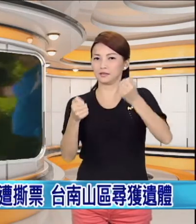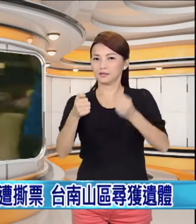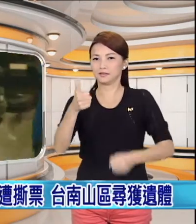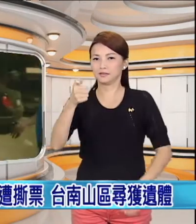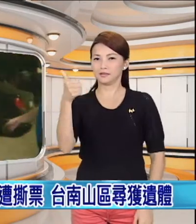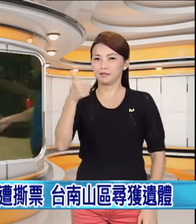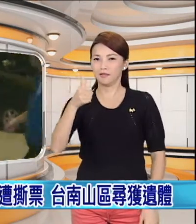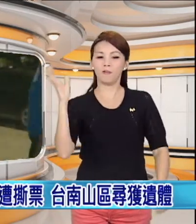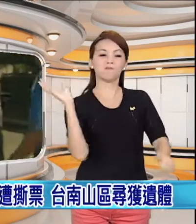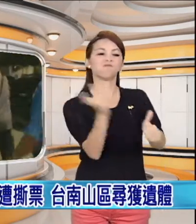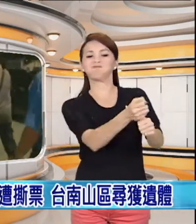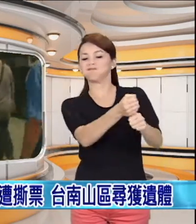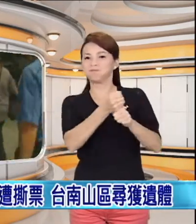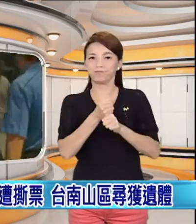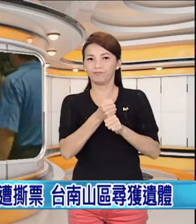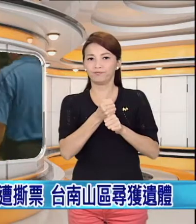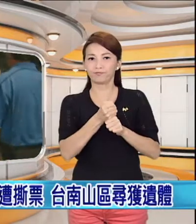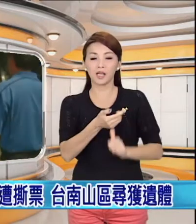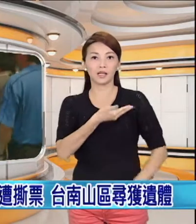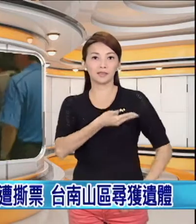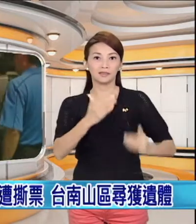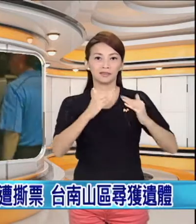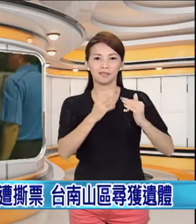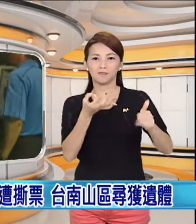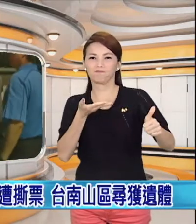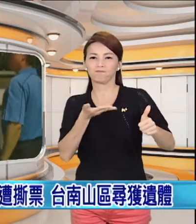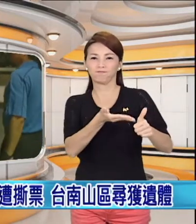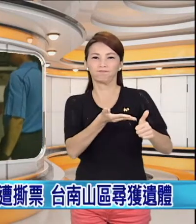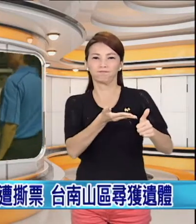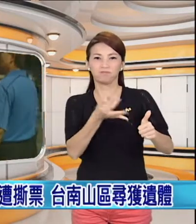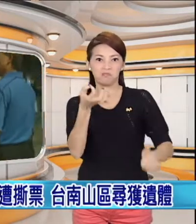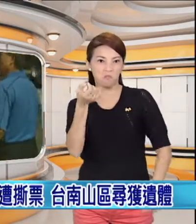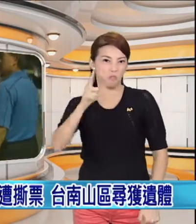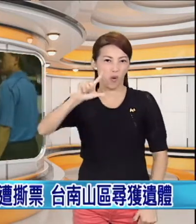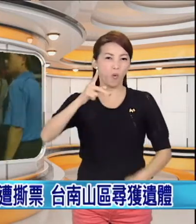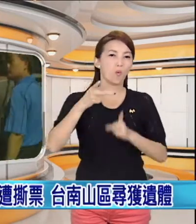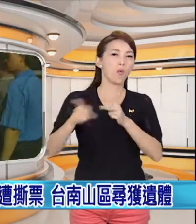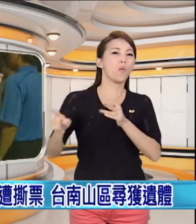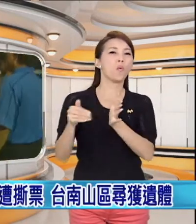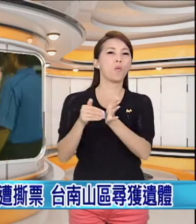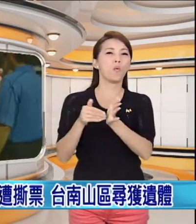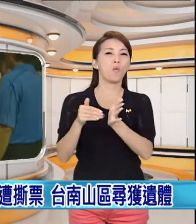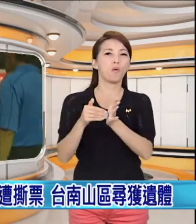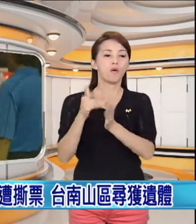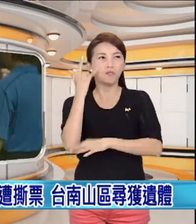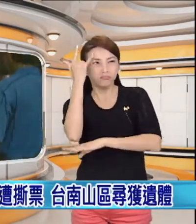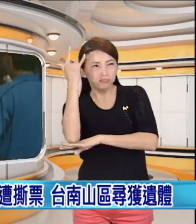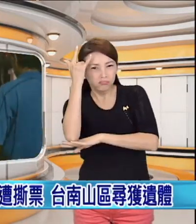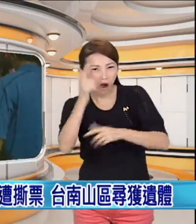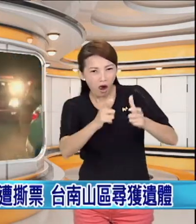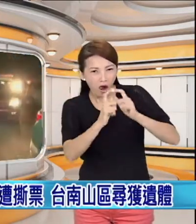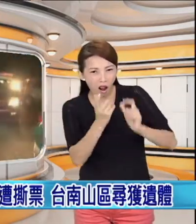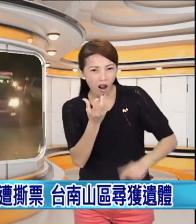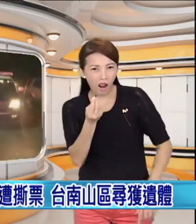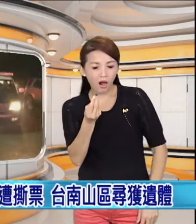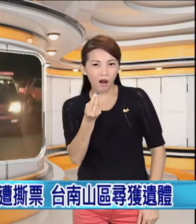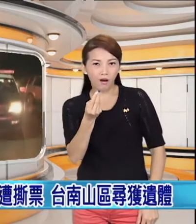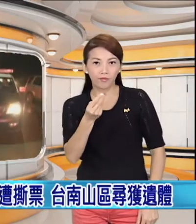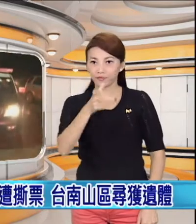机谢元信设局绑架。原本家属已经依照嫌犯的要求汇出巨额赎款，